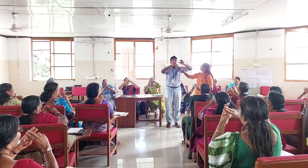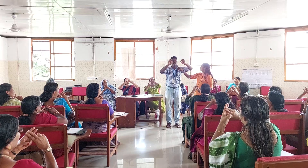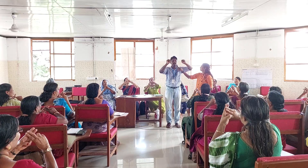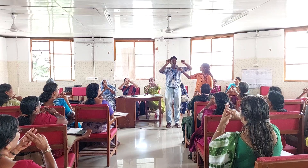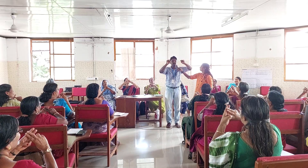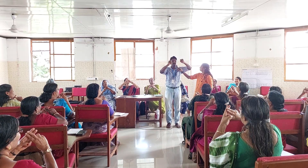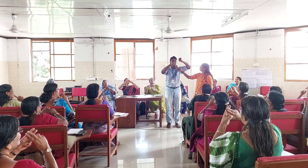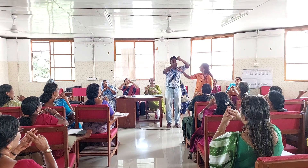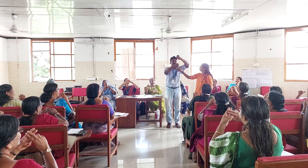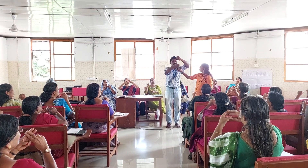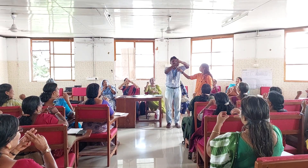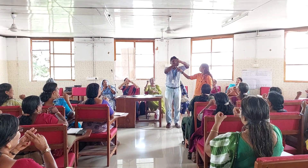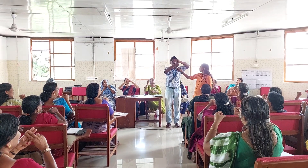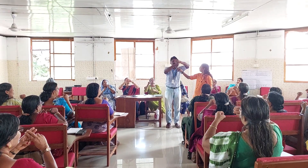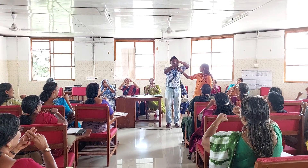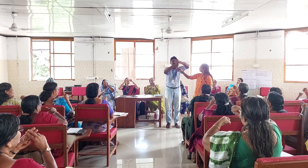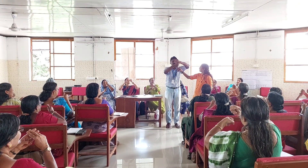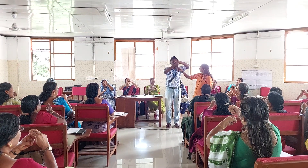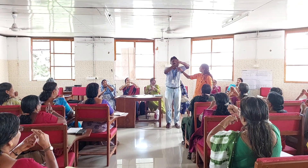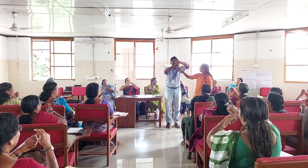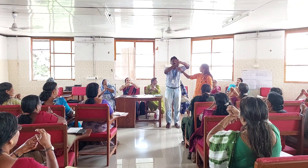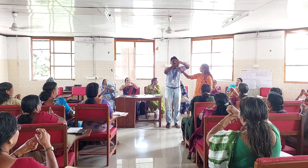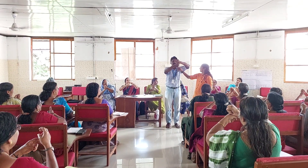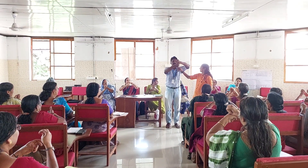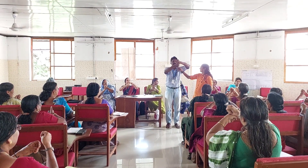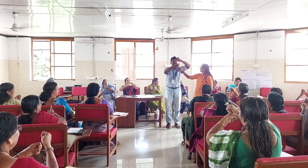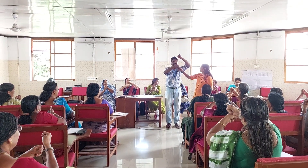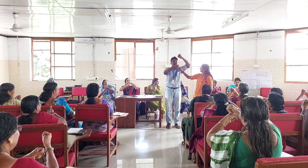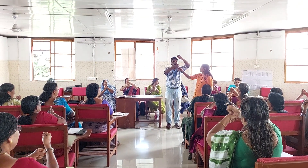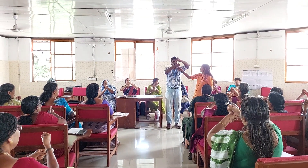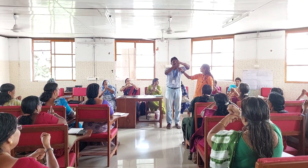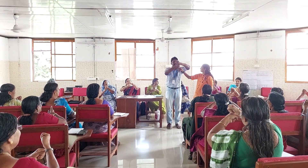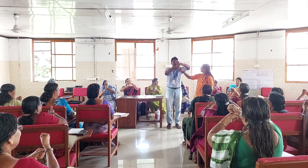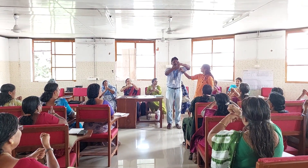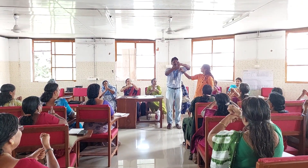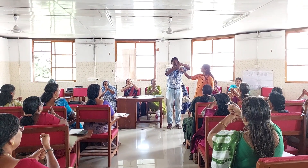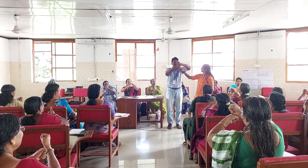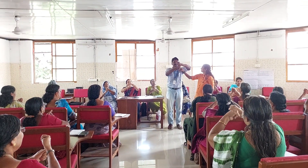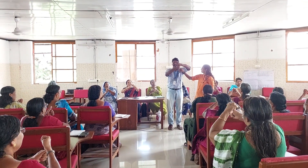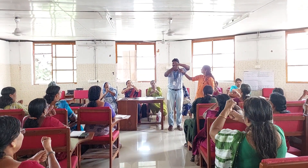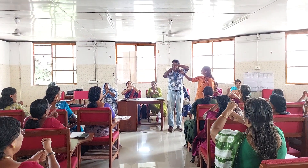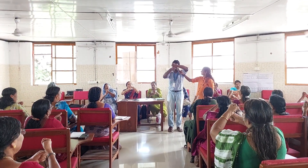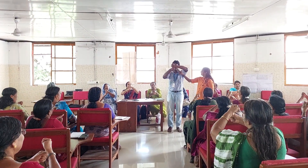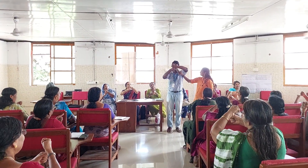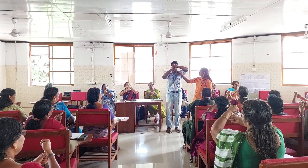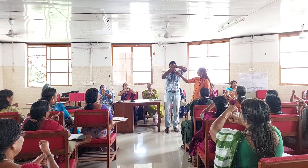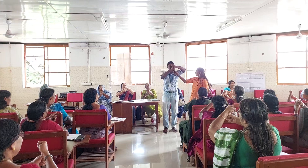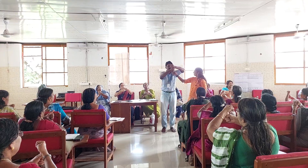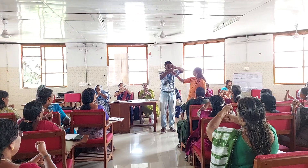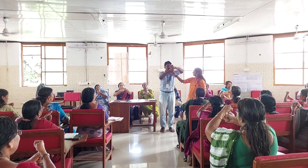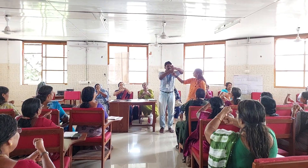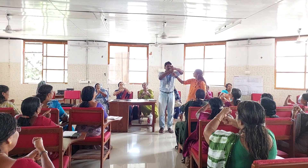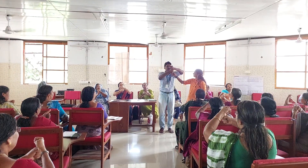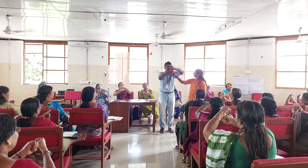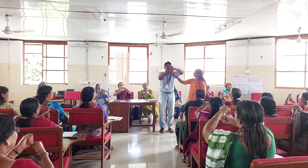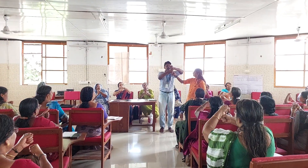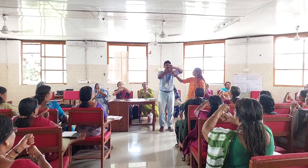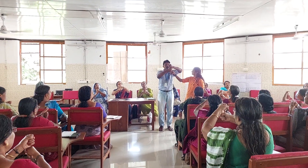രണ്ട് കുഷ്ടി ചുരുട്ടി പിടിക്കുക, വെക്കാം. ഇടത് കൈ മുകളിൽ വരട്ടെ കേട്ടോ. ക്ലിയർ ആണല്ലോ? ജി. എച്ച് അതിലും